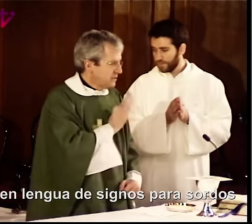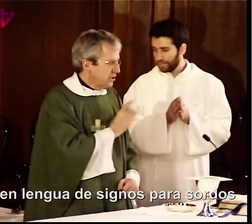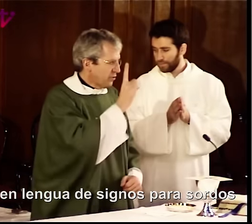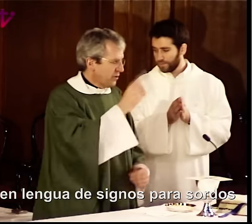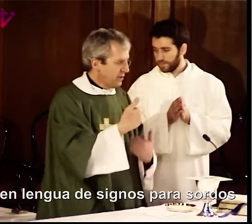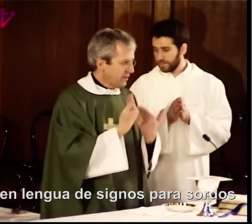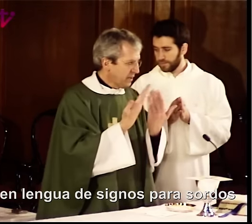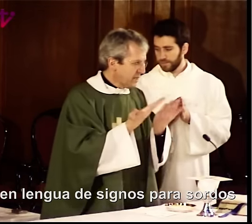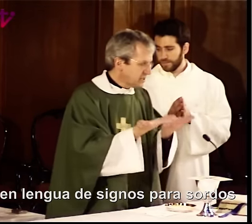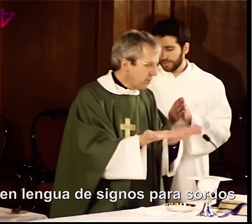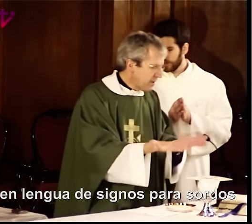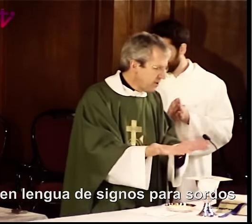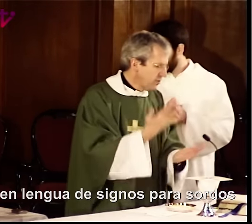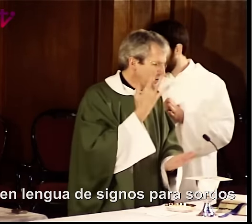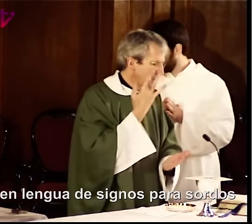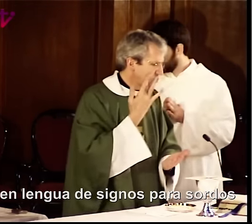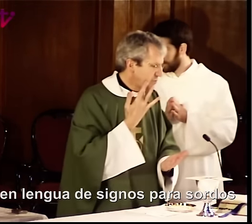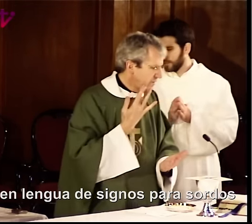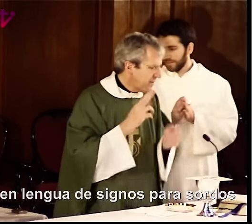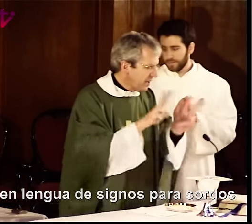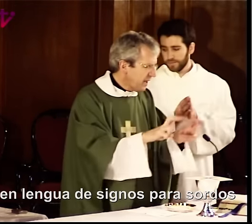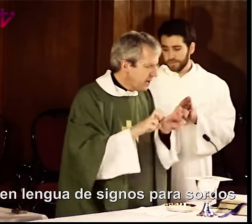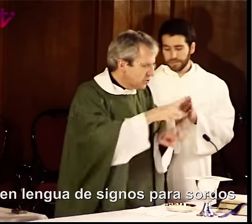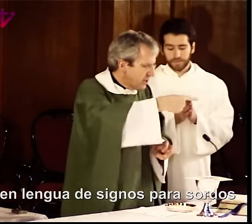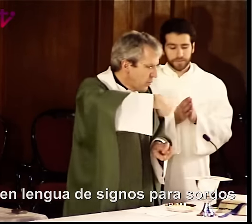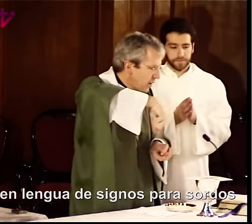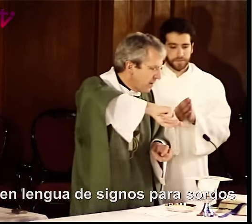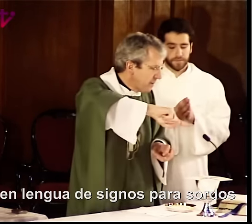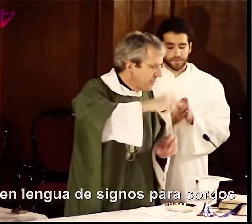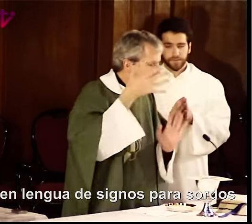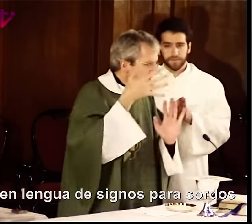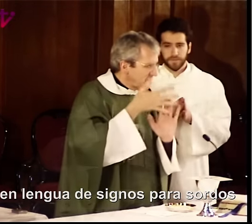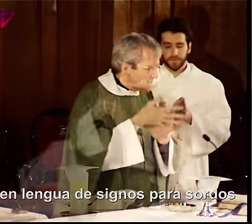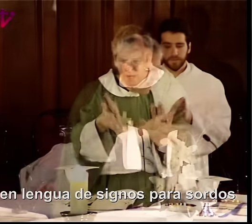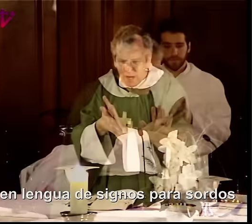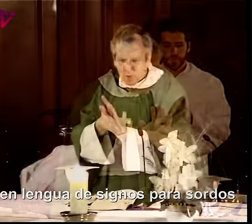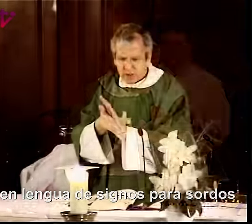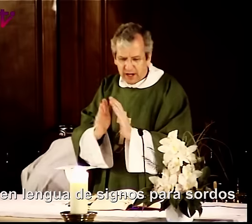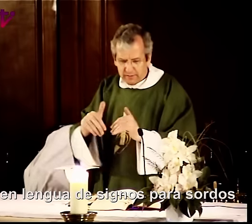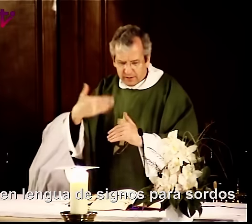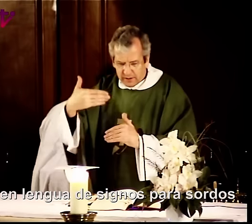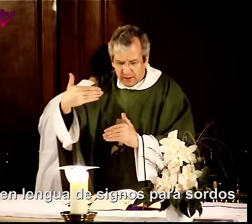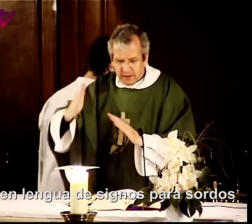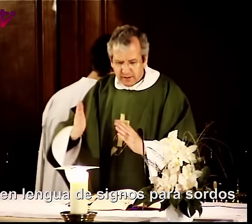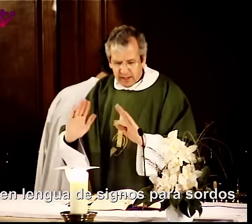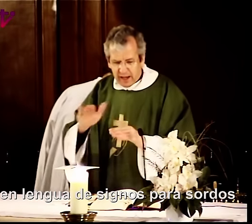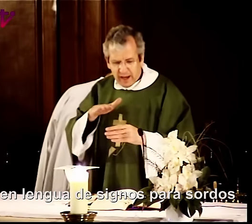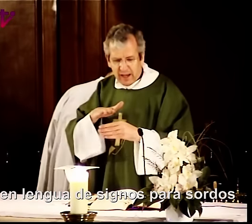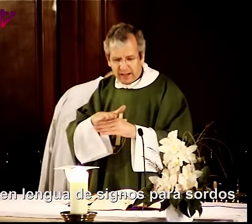Señor, que esta oblación nos purifique y nos renueve y sea causa de